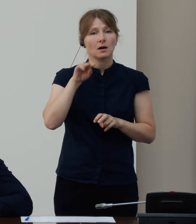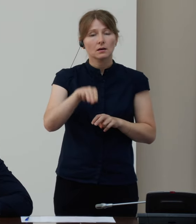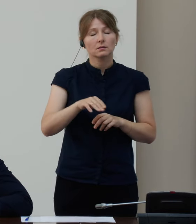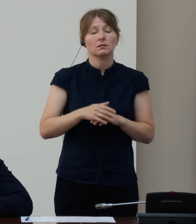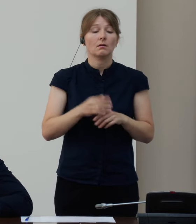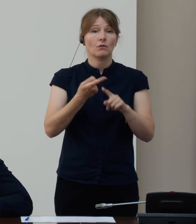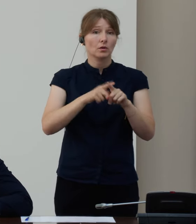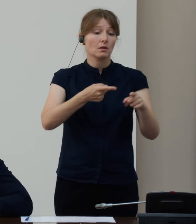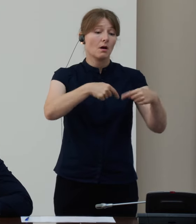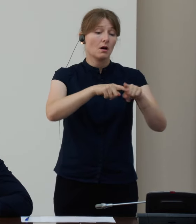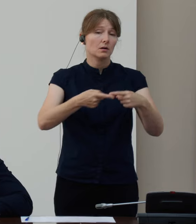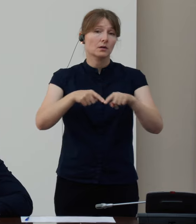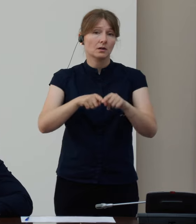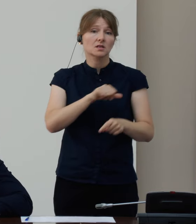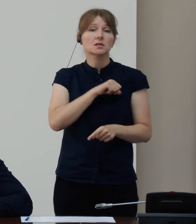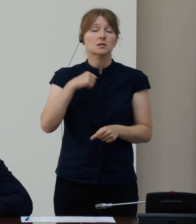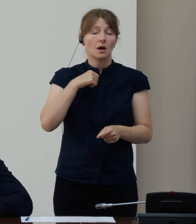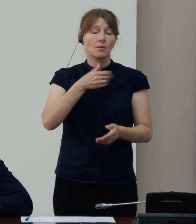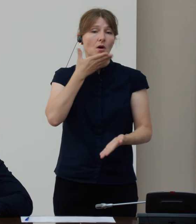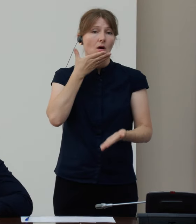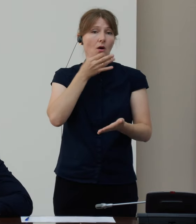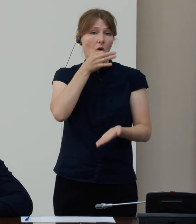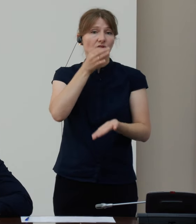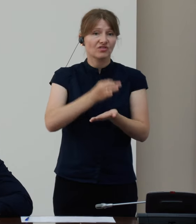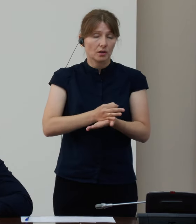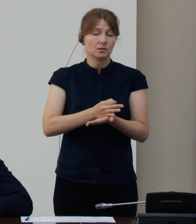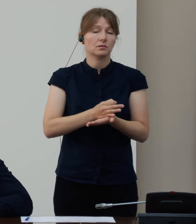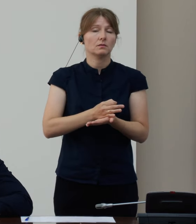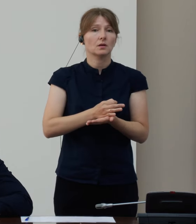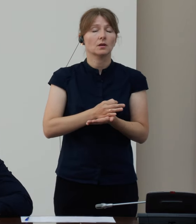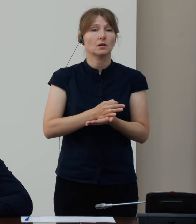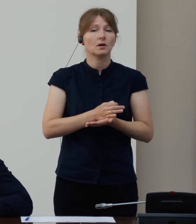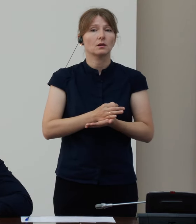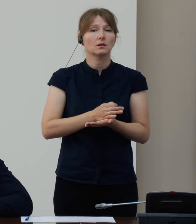organizații s-au angajat plenar să